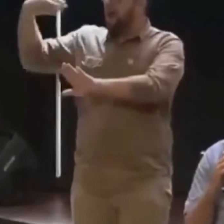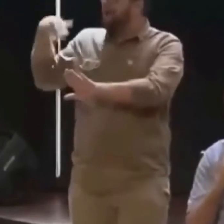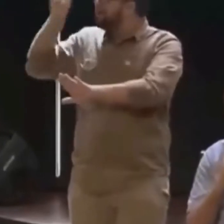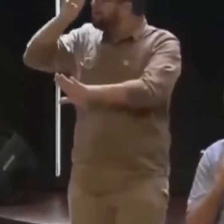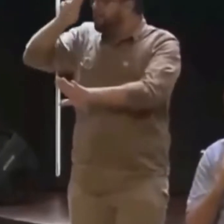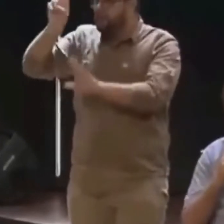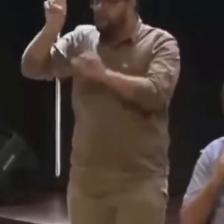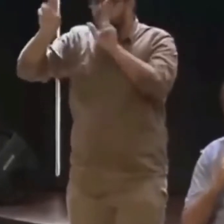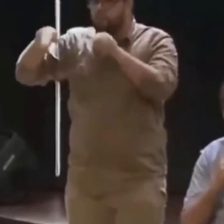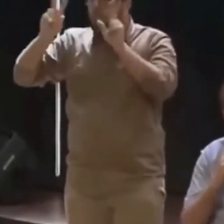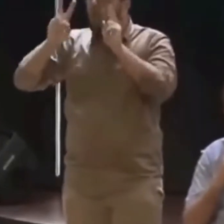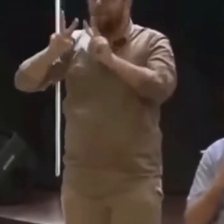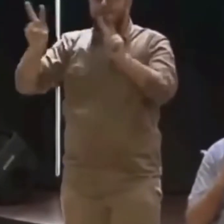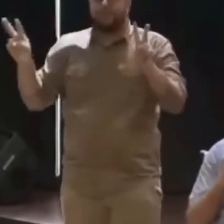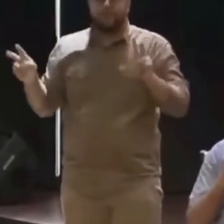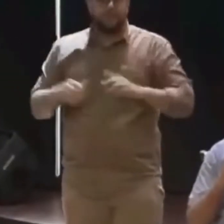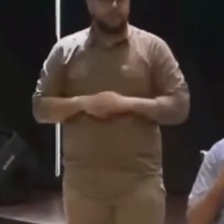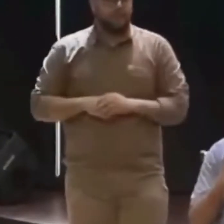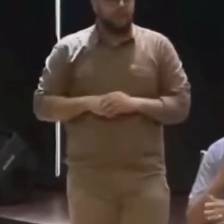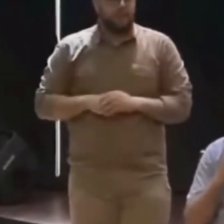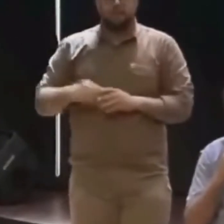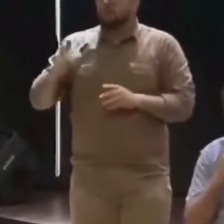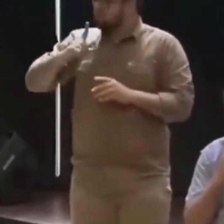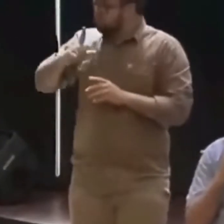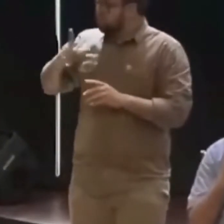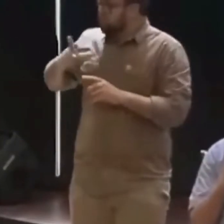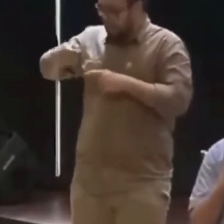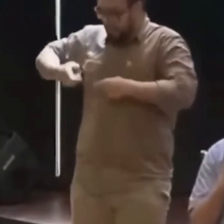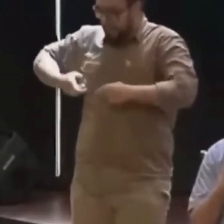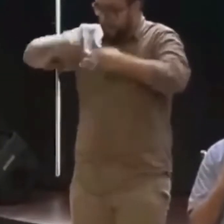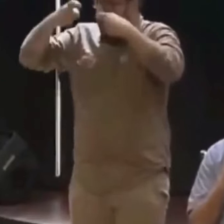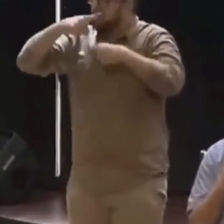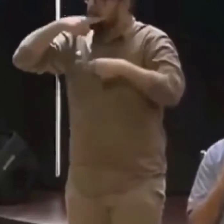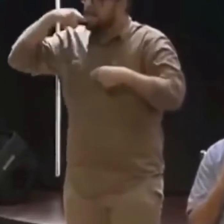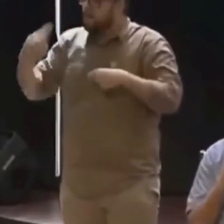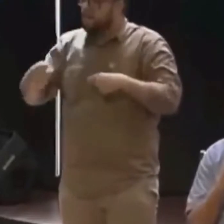Quando fala em primeiro trimestre, pegou uma parte da guerra, da Rússia com a Ucrânia.